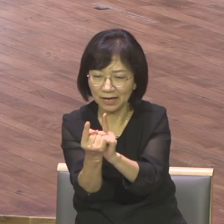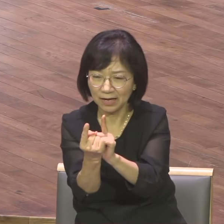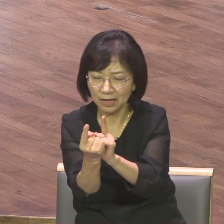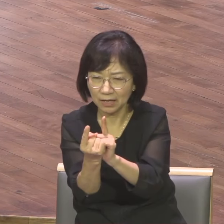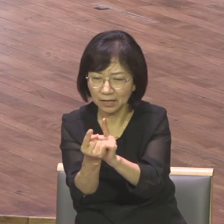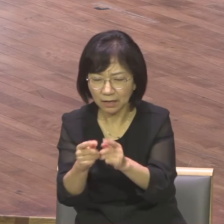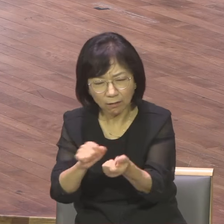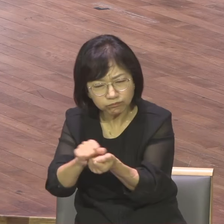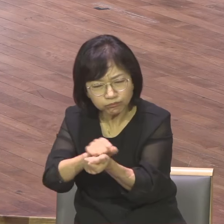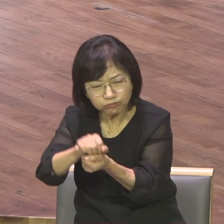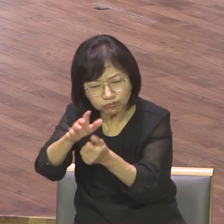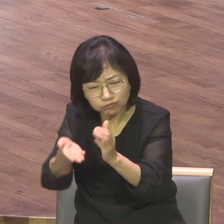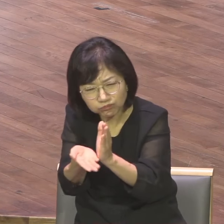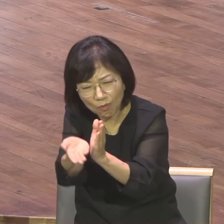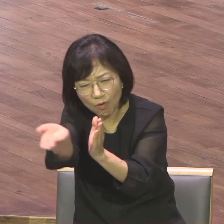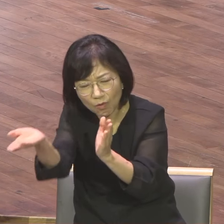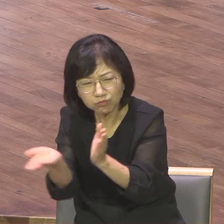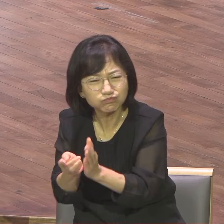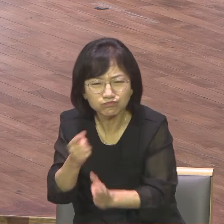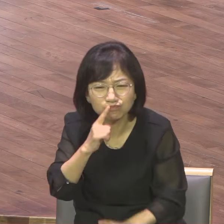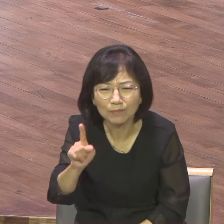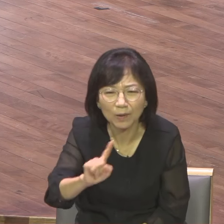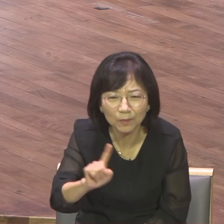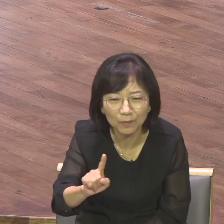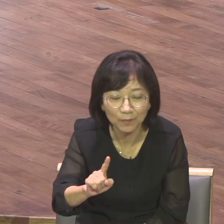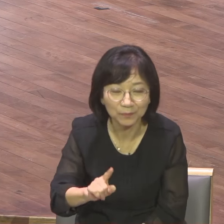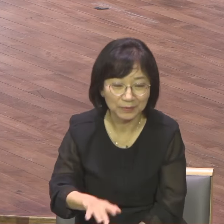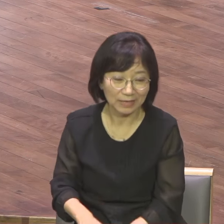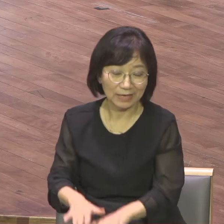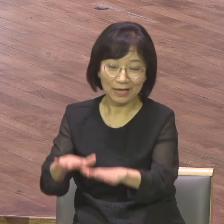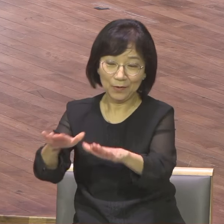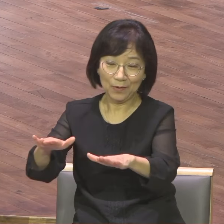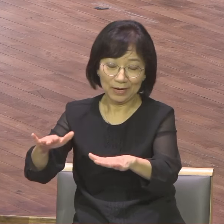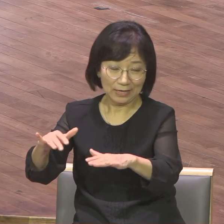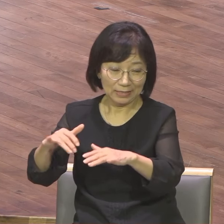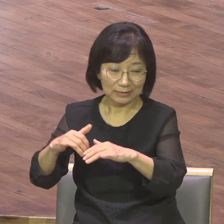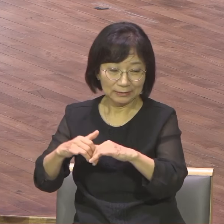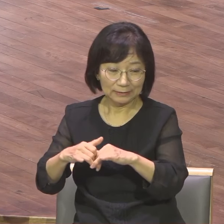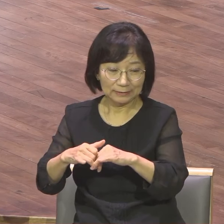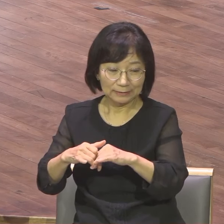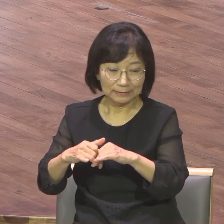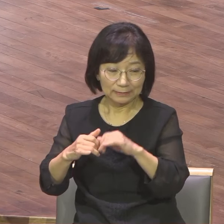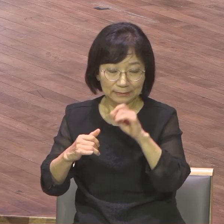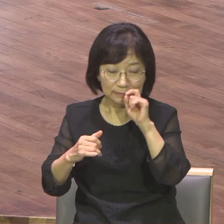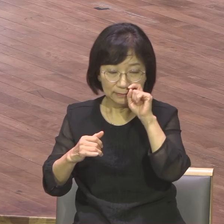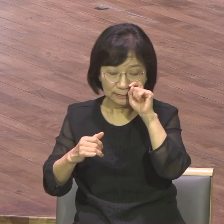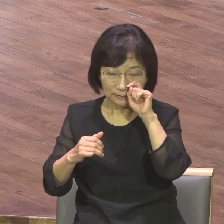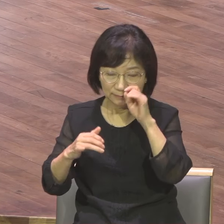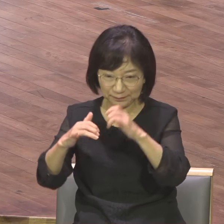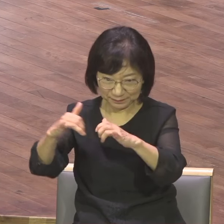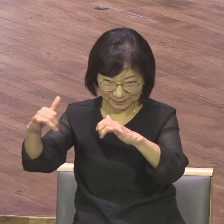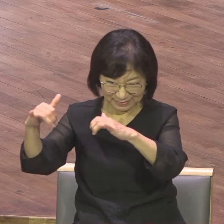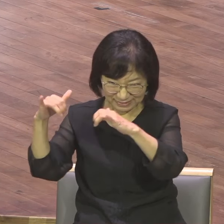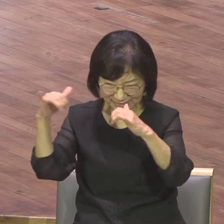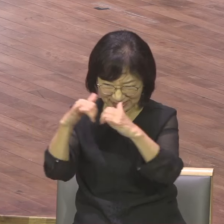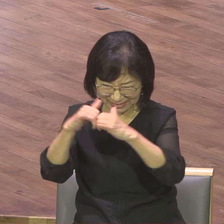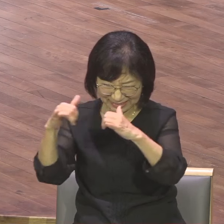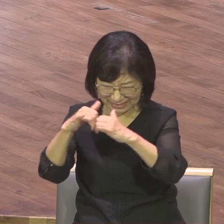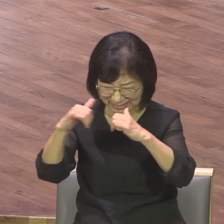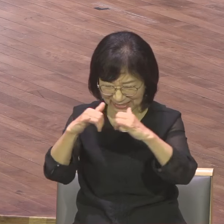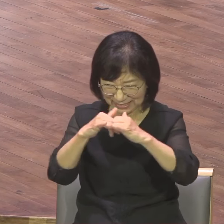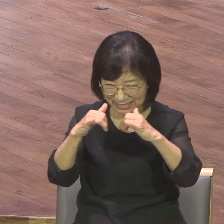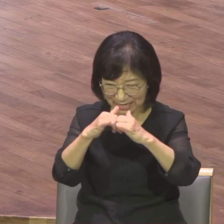말인가 하면요 쉽게 말하면 적들의 공격에 맞서기 위해서 중요한 식수